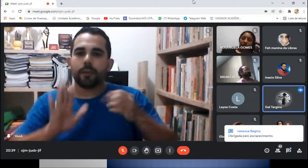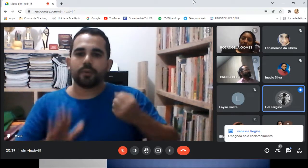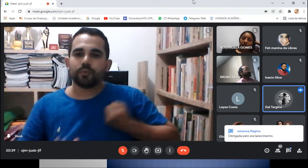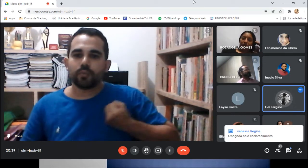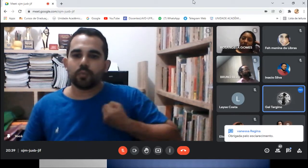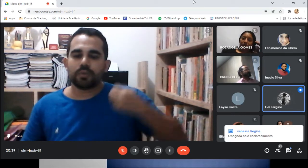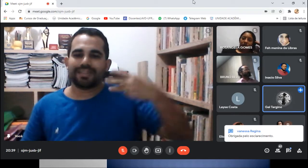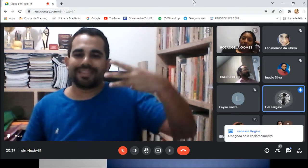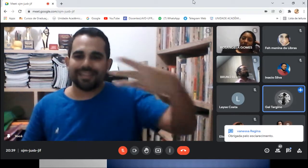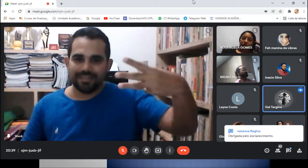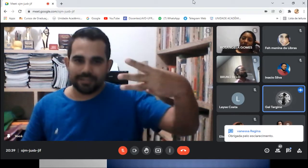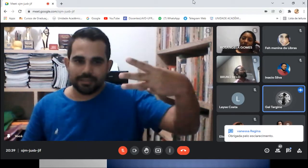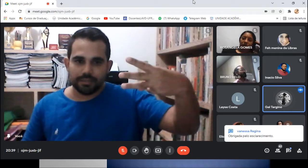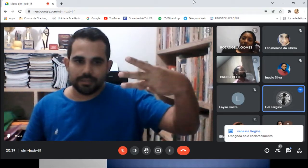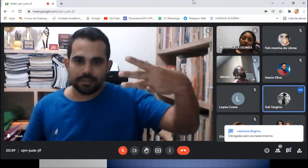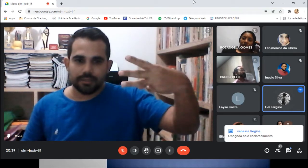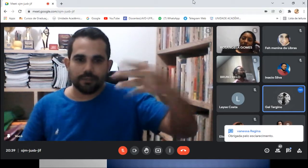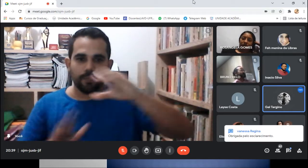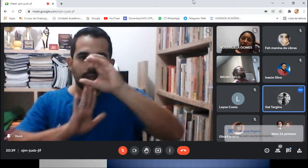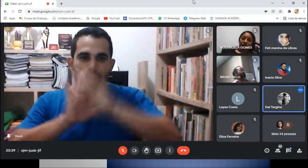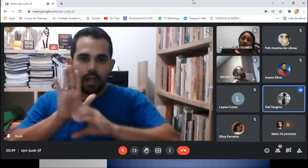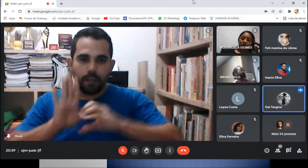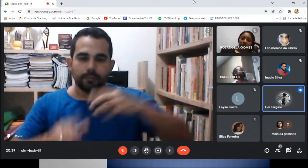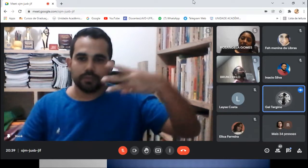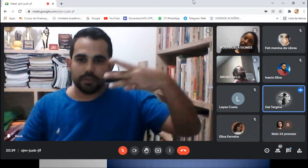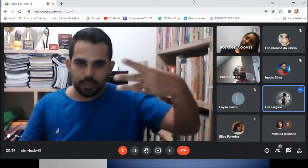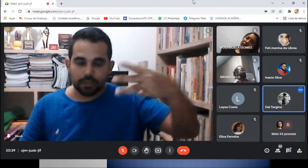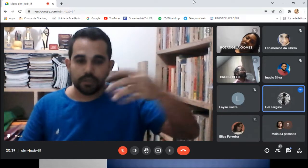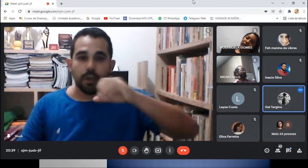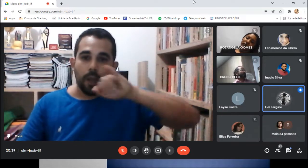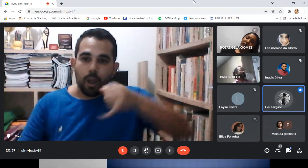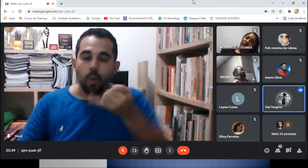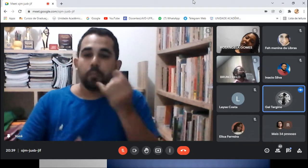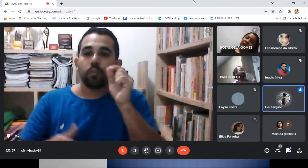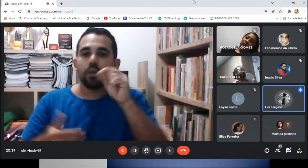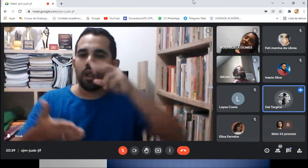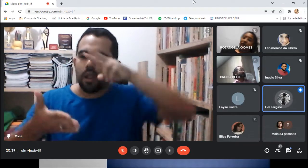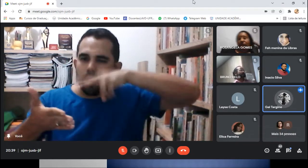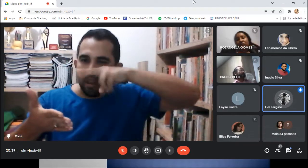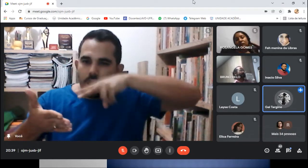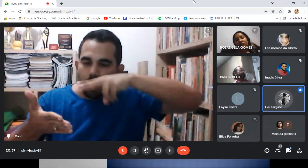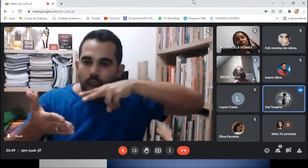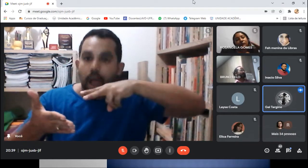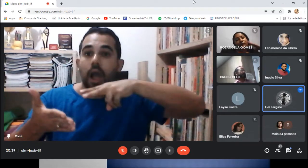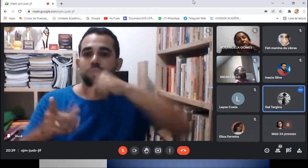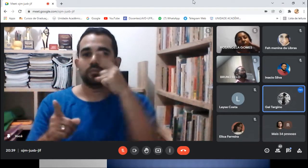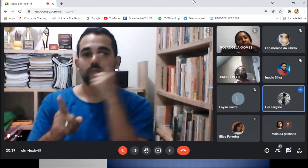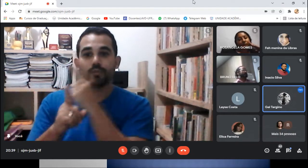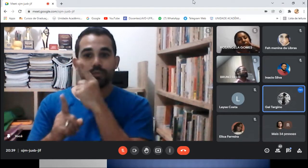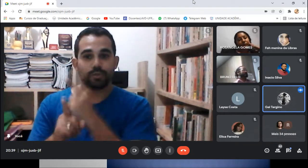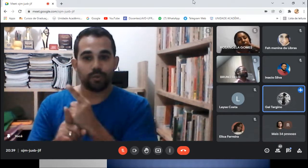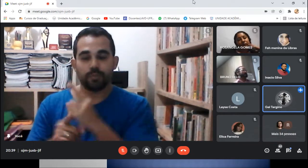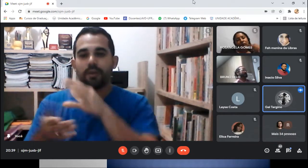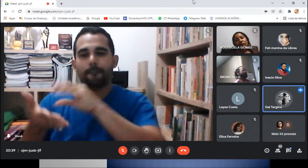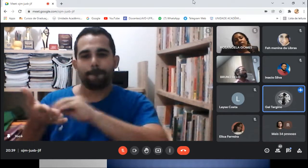ele é mestre, e existem 3 conceitos. Então, é importante